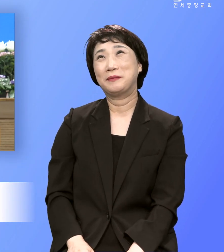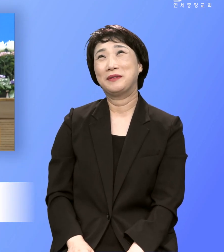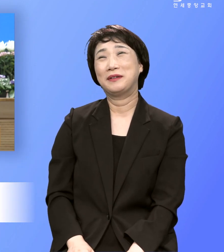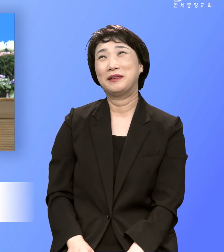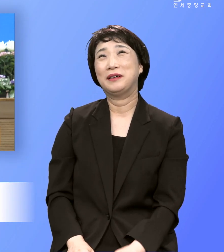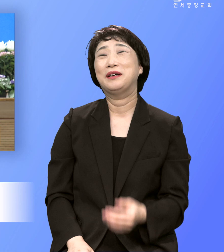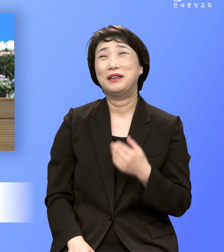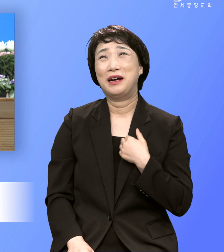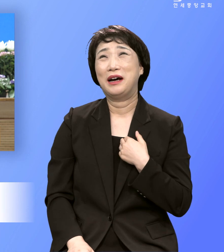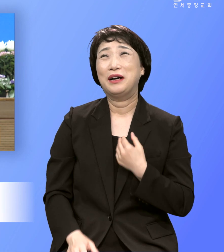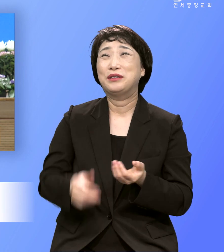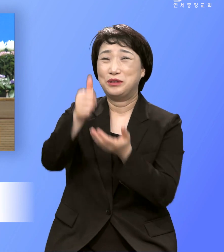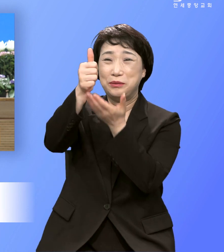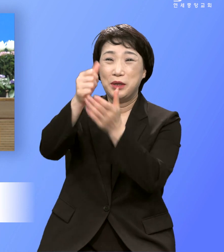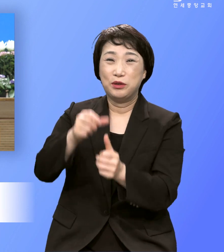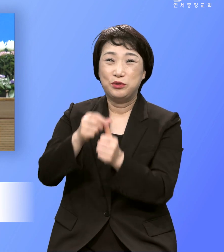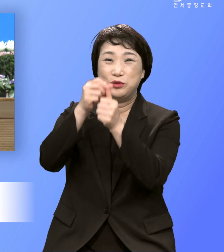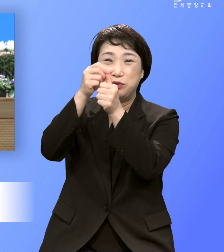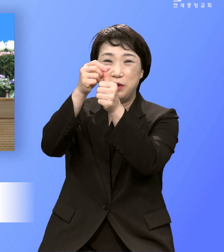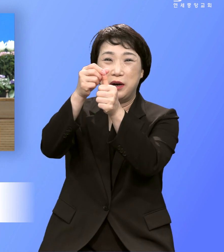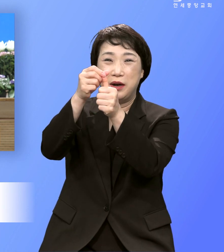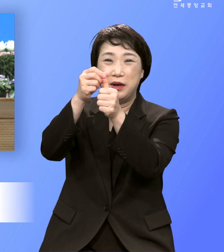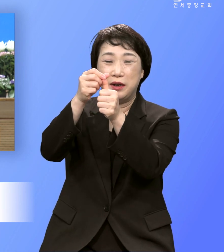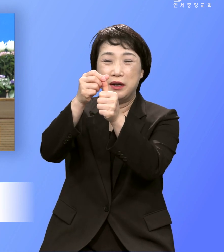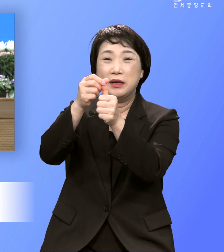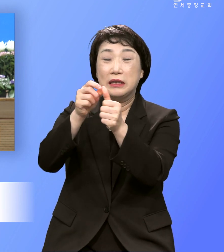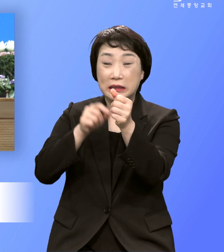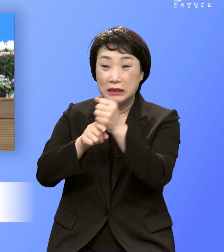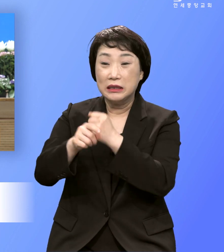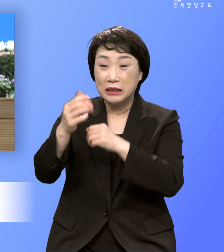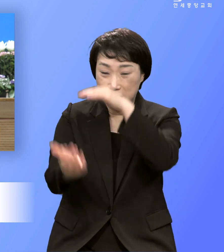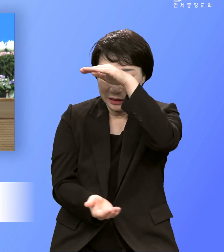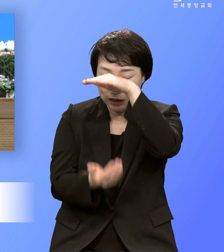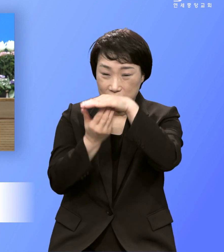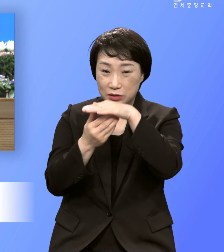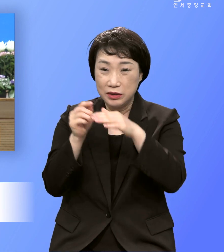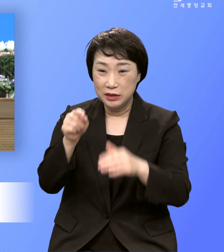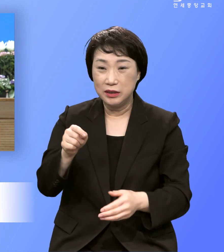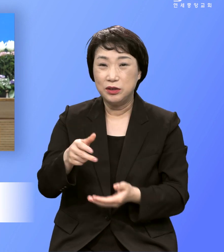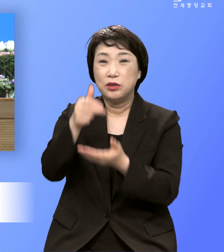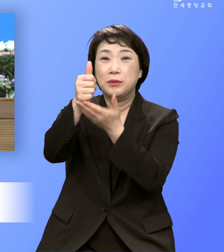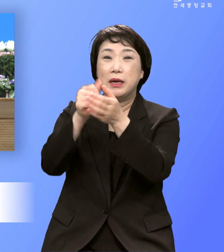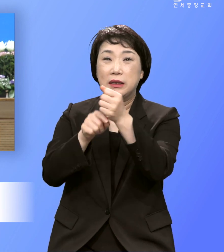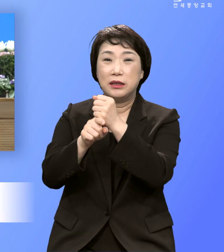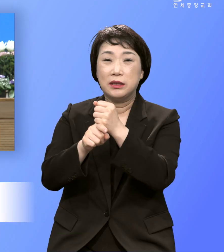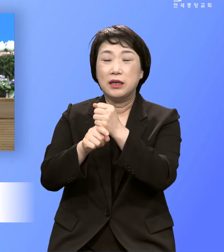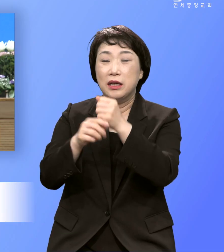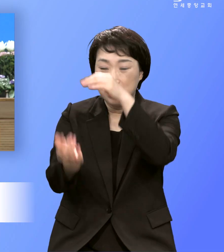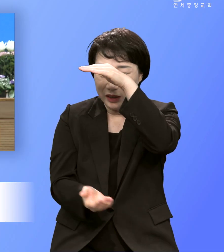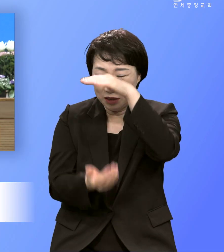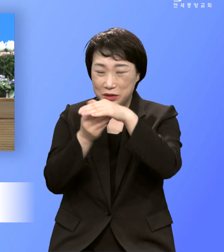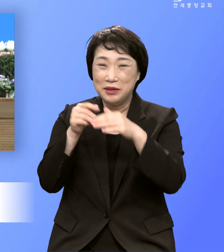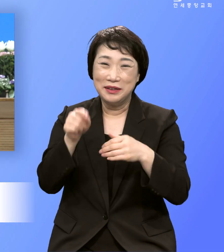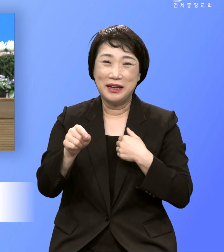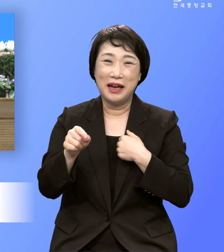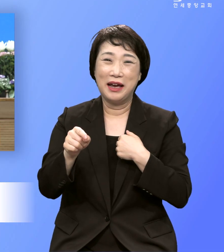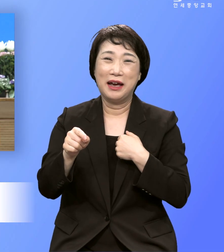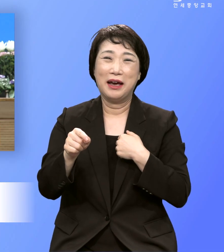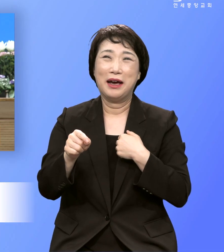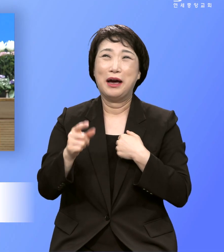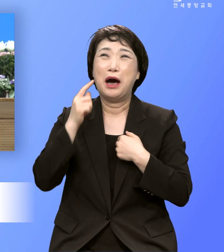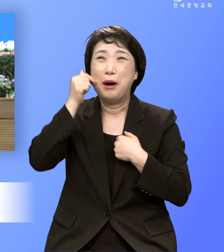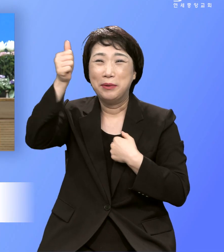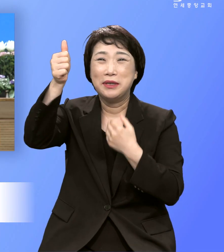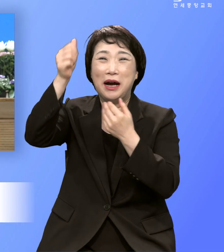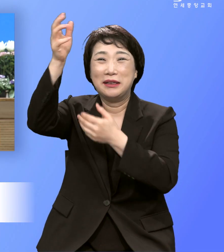주님이 날 구원하시면서 그 뜻을 이룬 그 뜻을 성취한 그것이